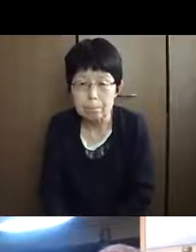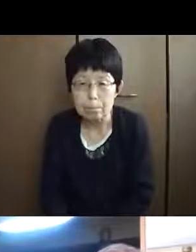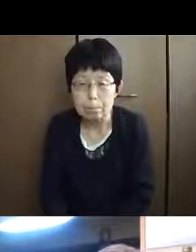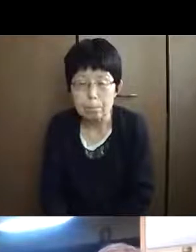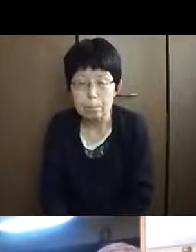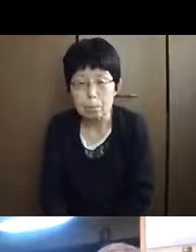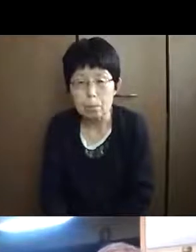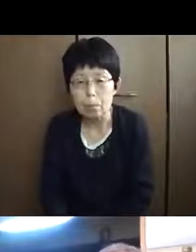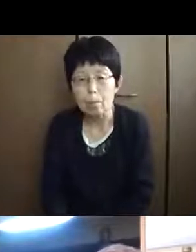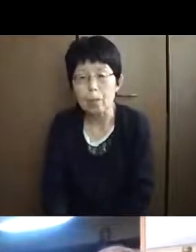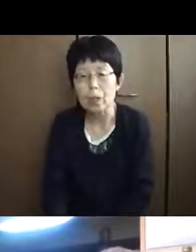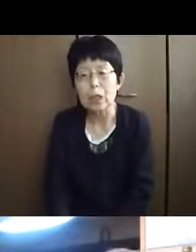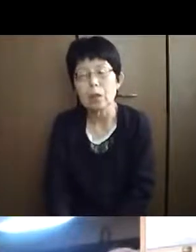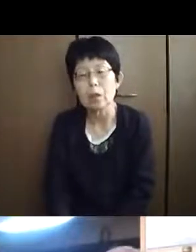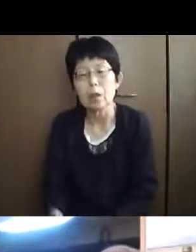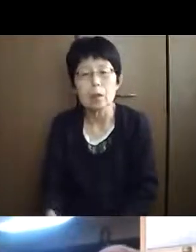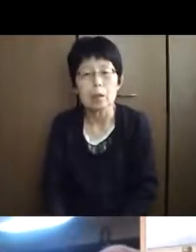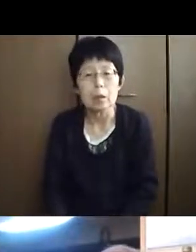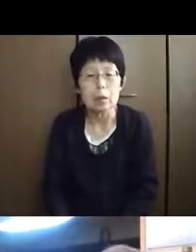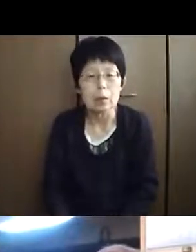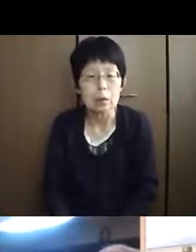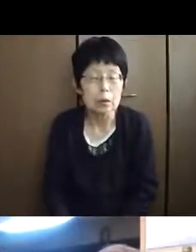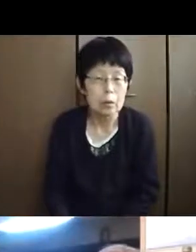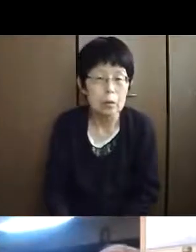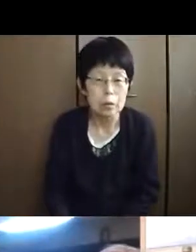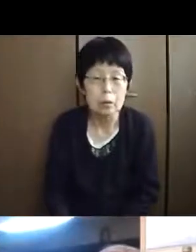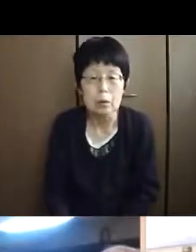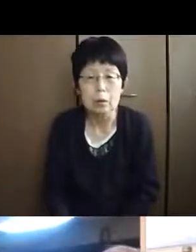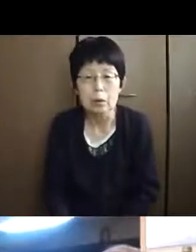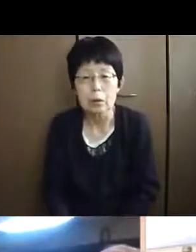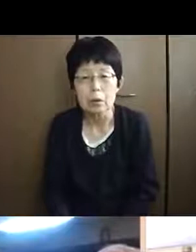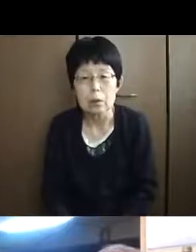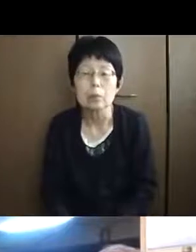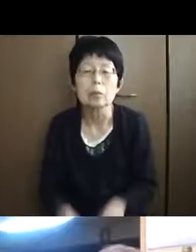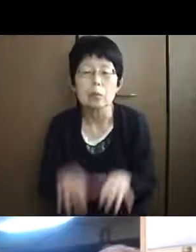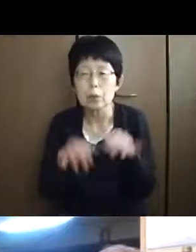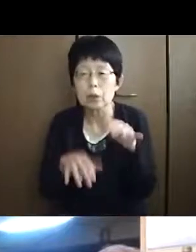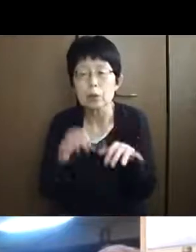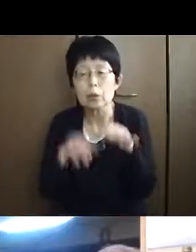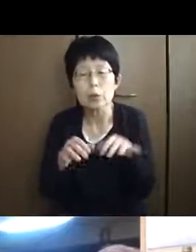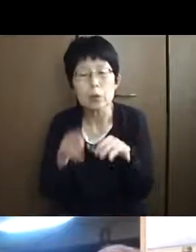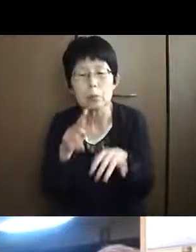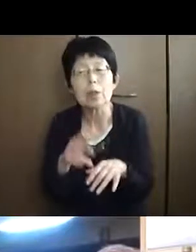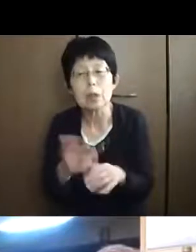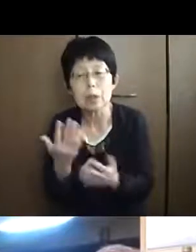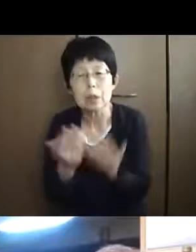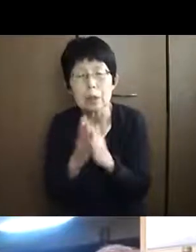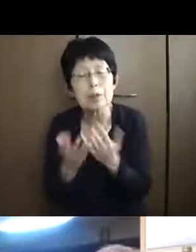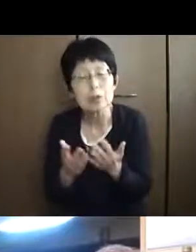ると多分パソコンの人まだいいんですけど、 うん、 島本さんとか多分 iPad で見てるから